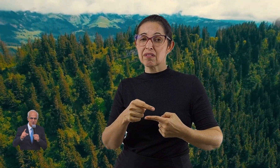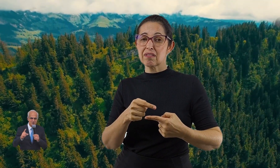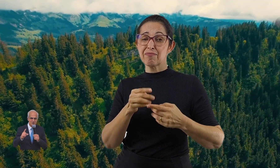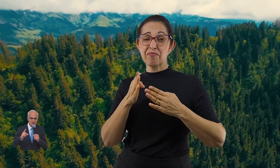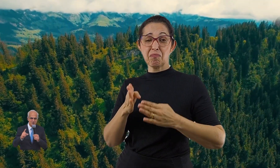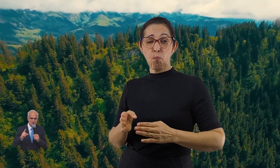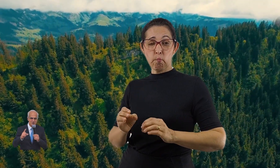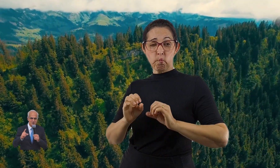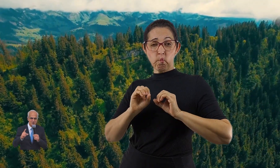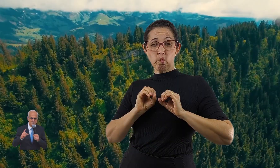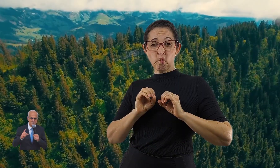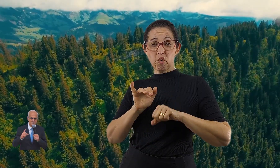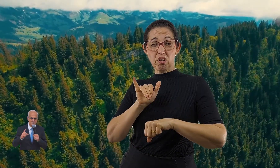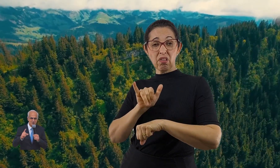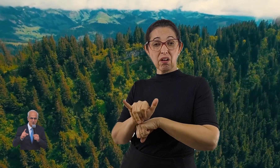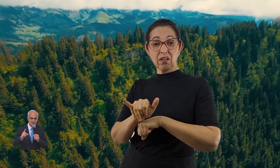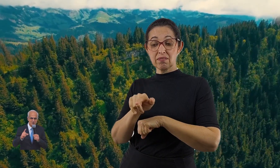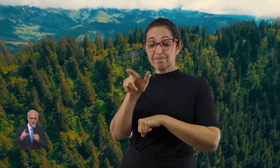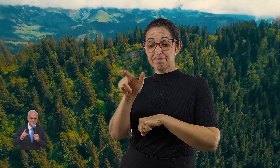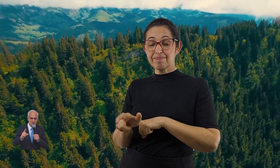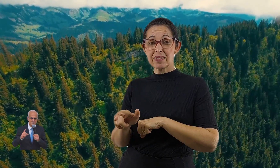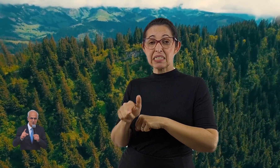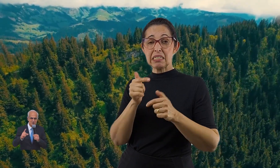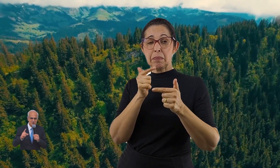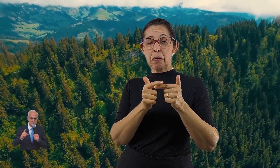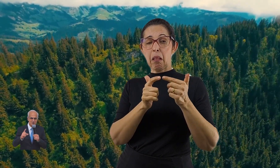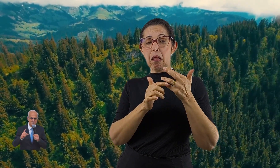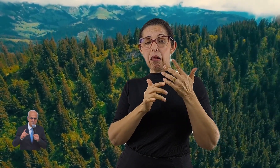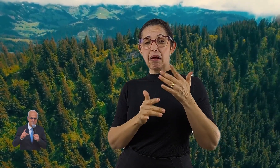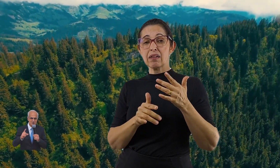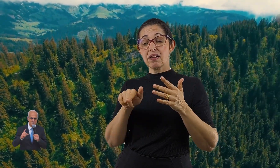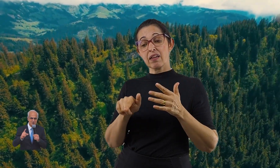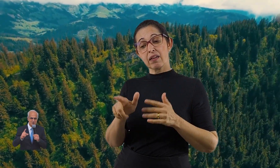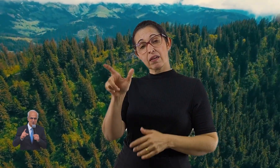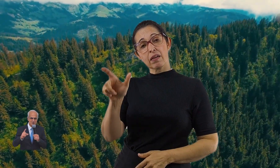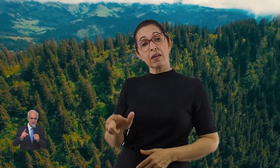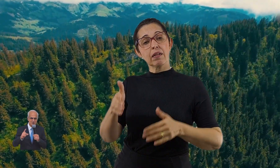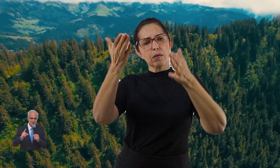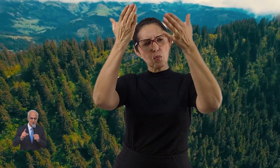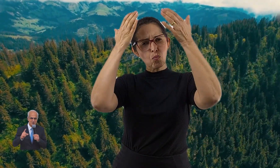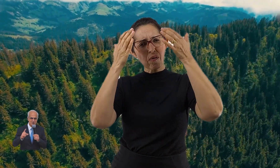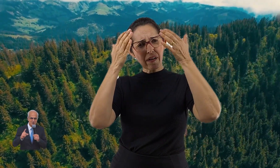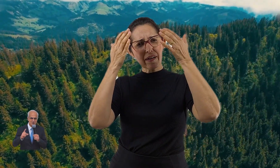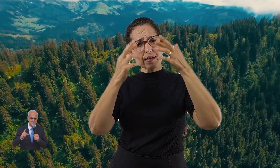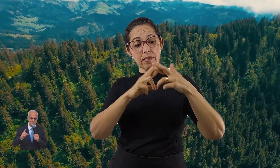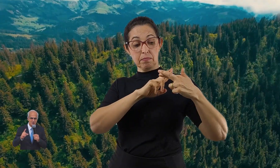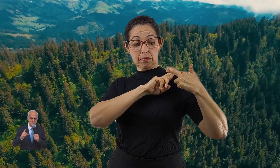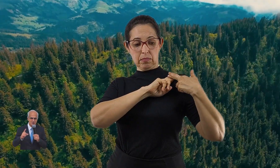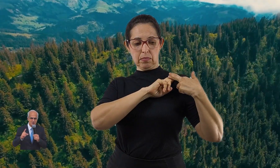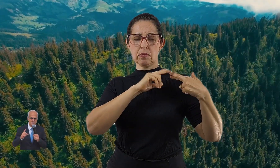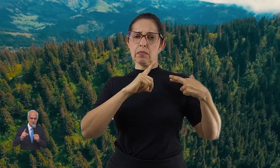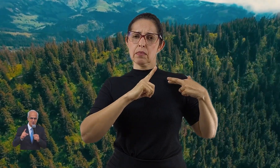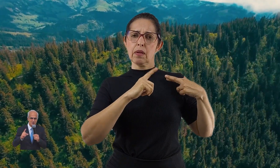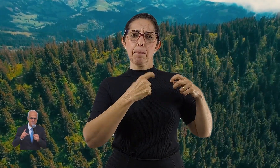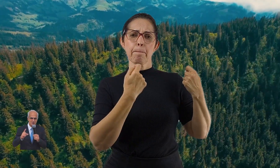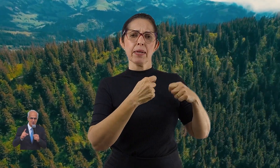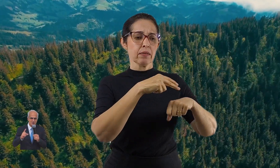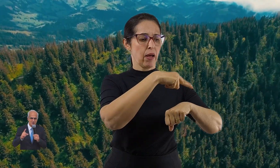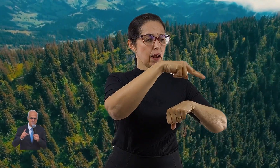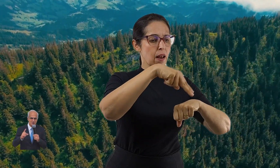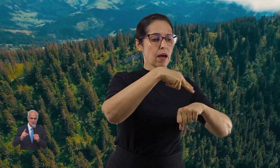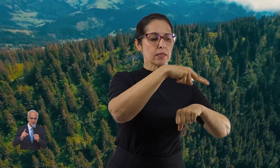infidelidade, traição, problemas. Era um rei, tinha de gerir